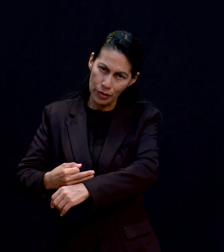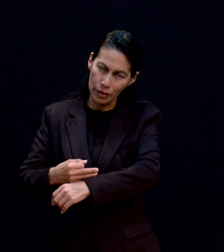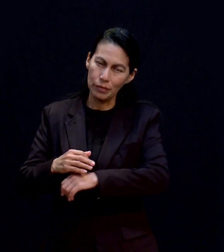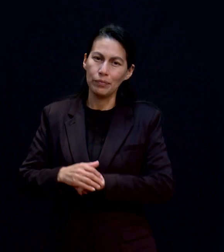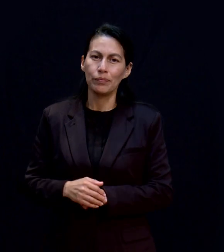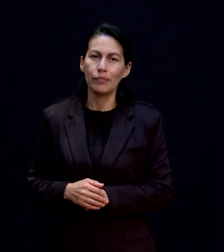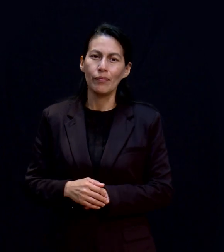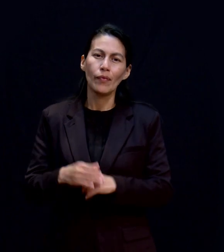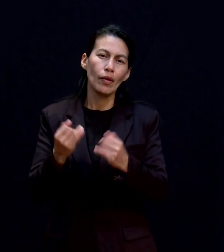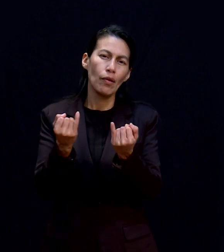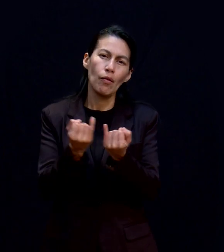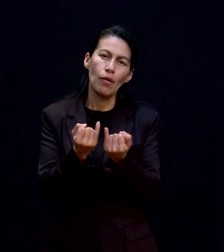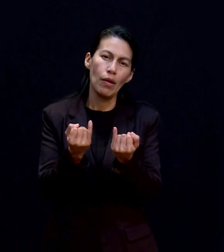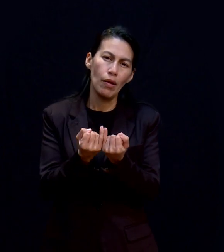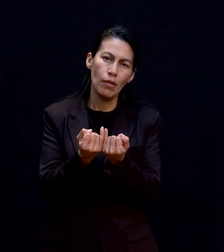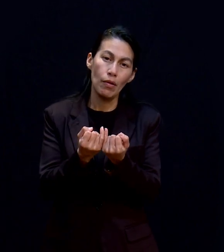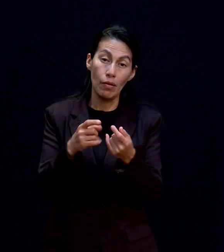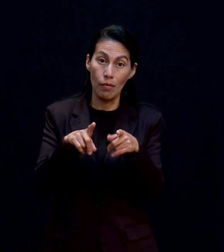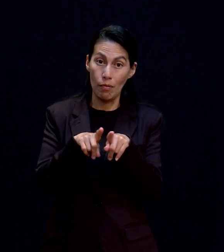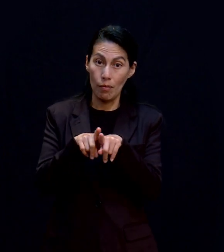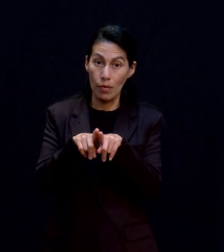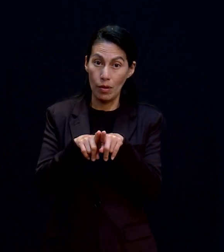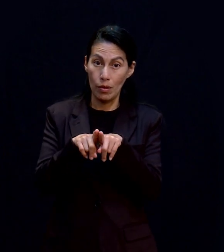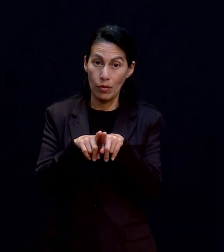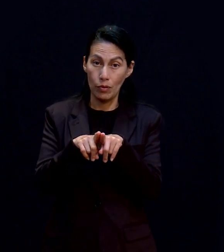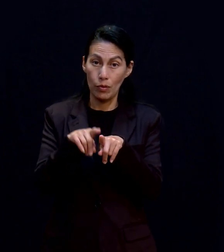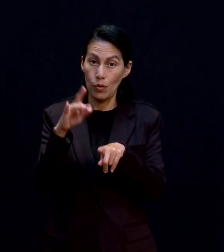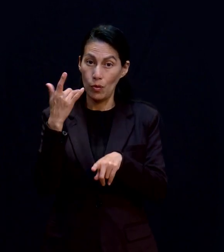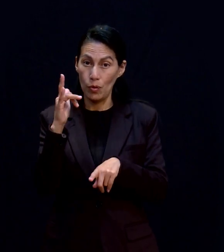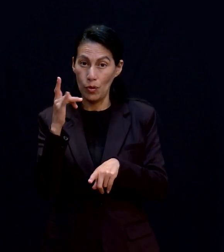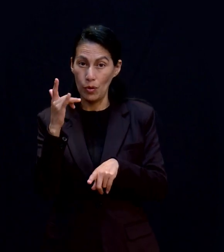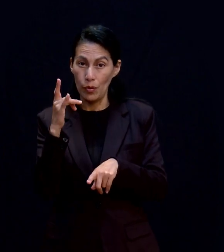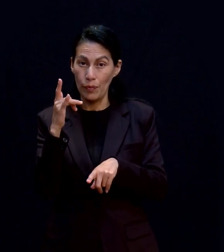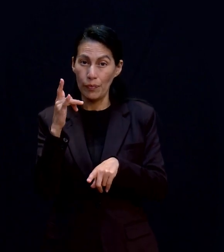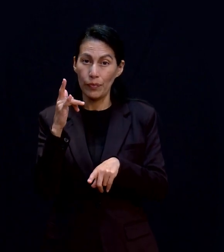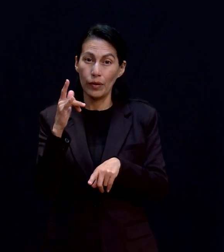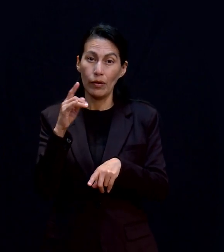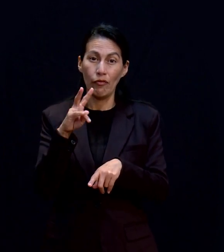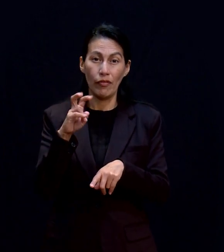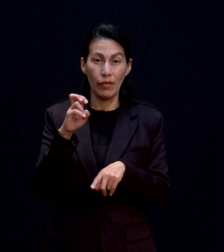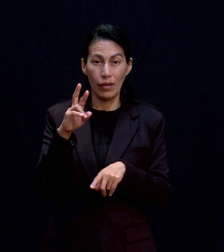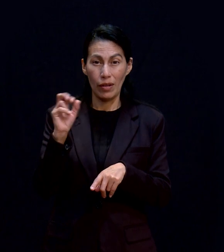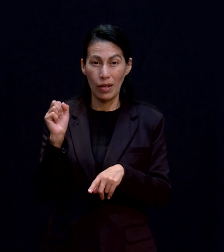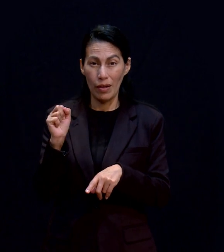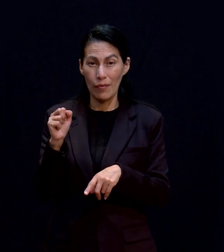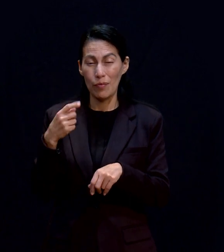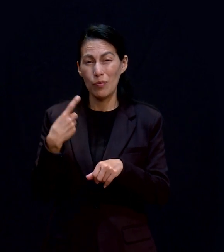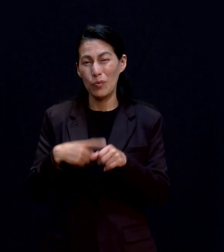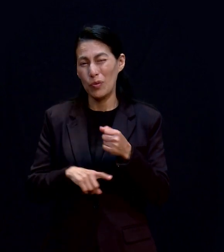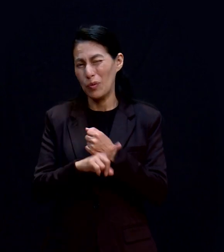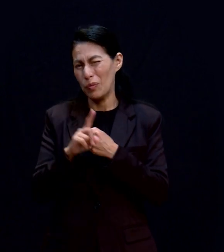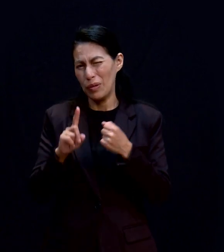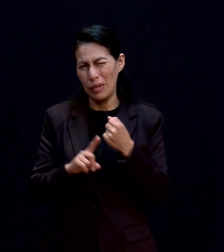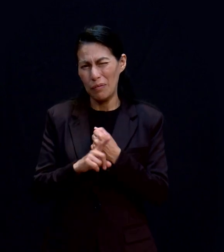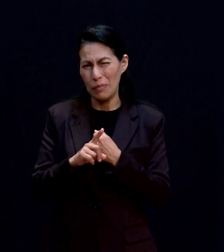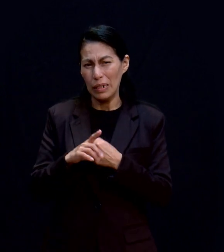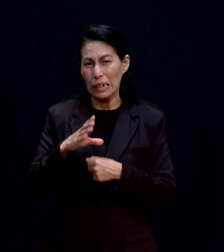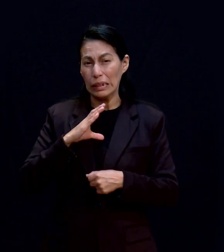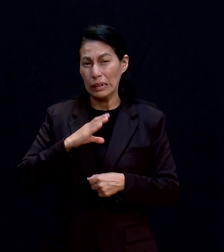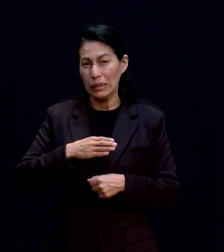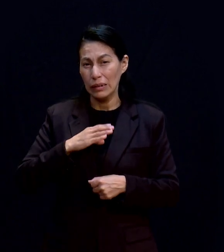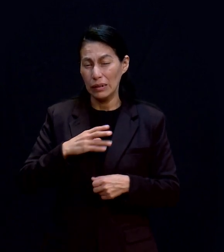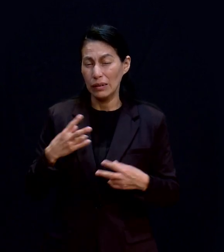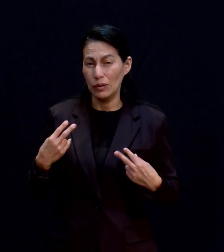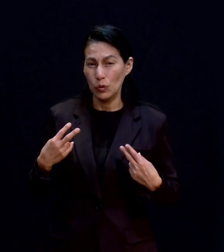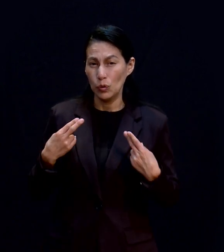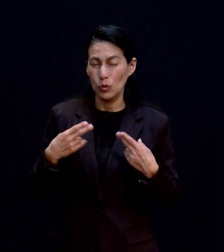que está teniendo problemas y tiene cáncer oremos por él también le